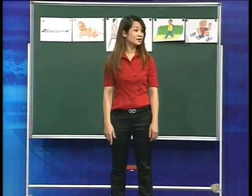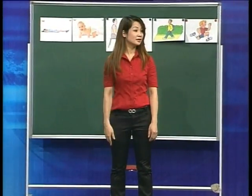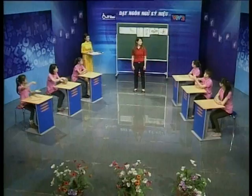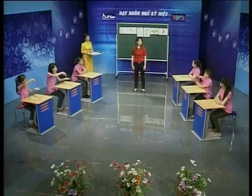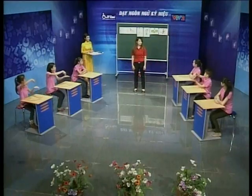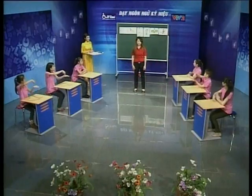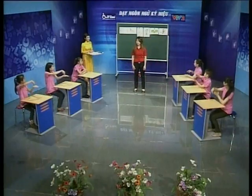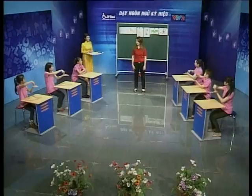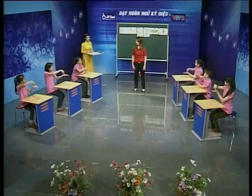Đấy là hành động gì nhỉ